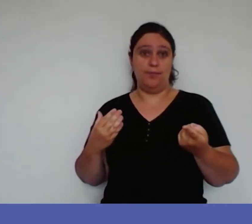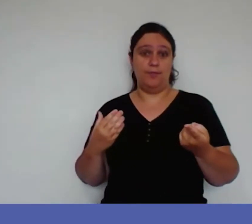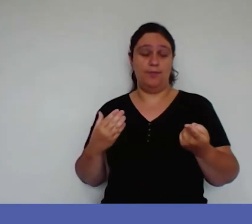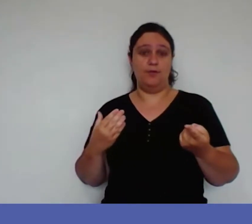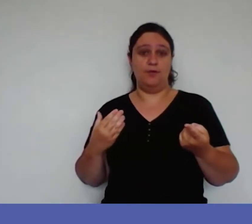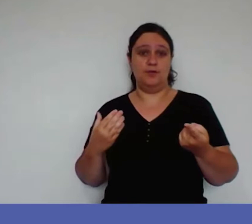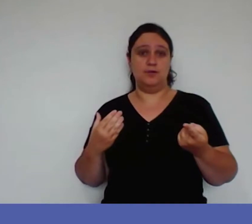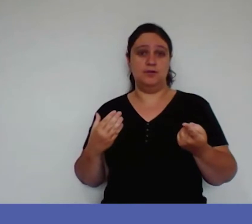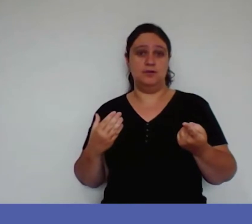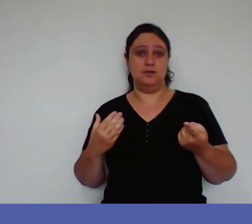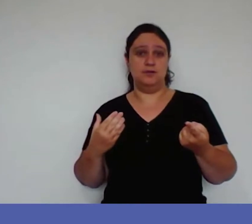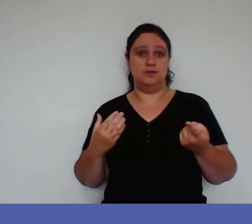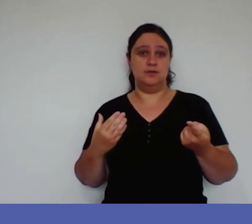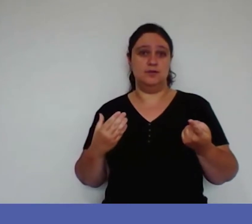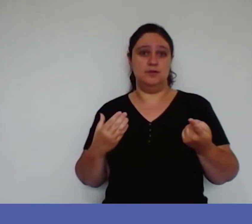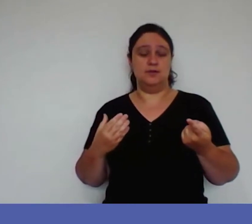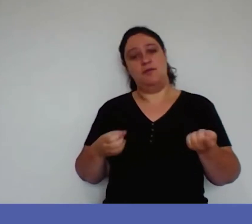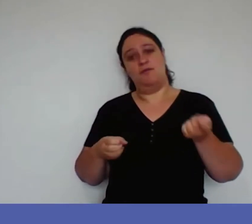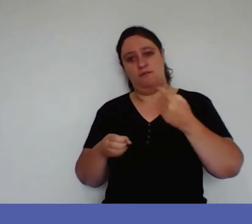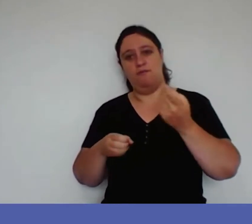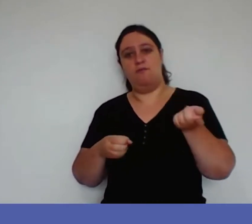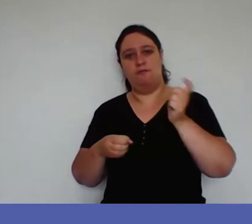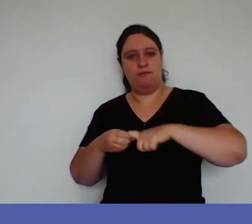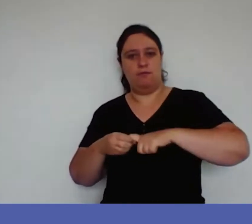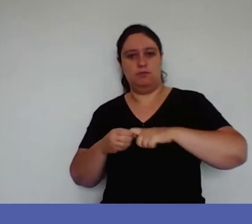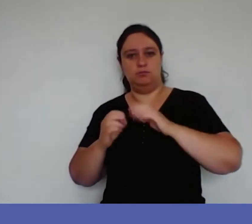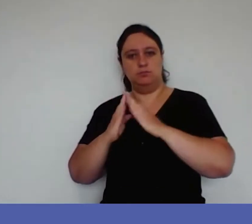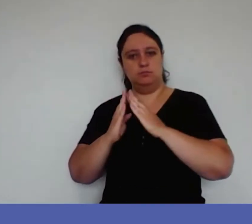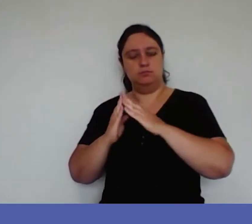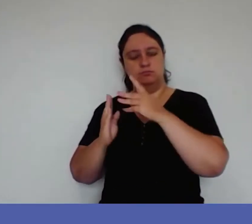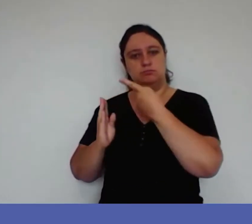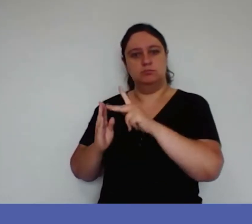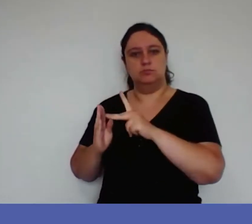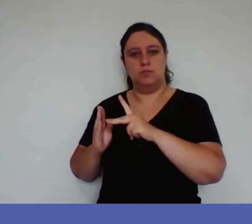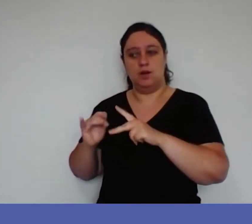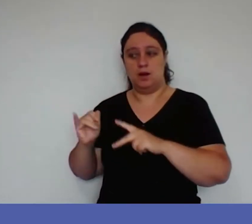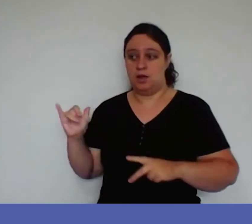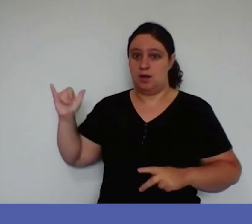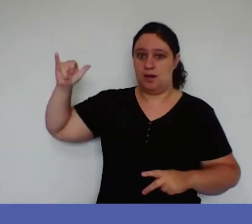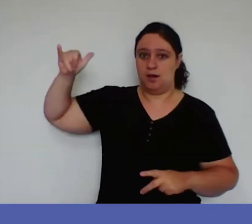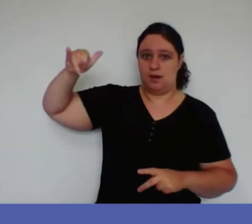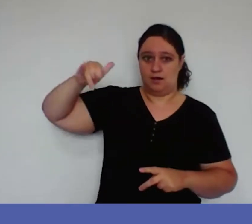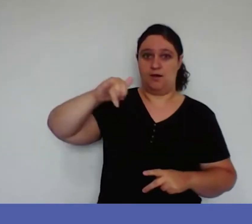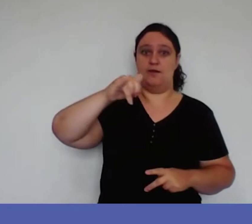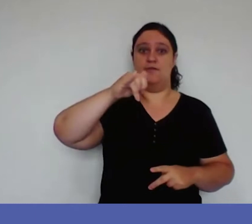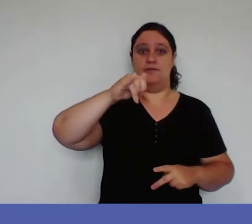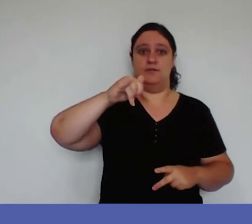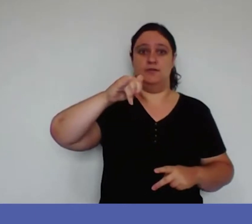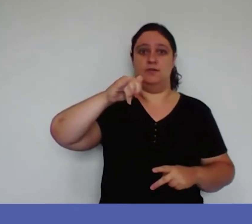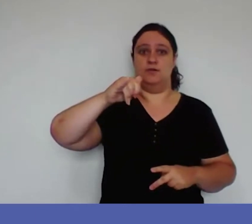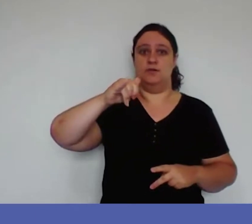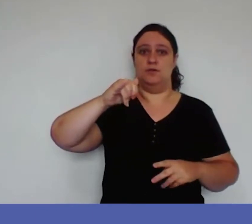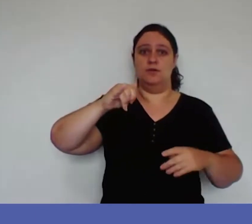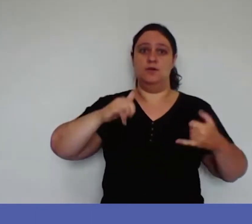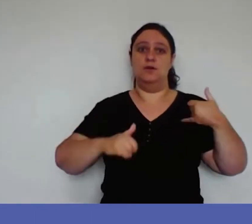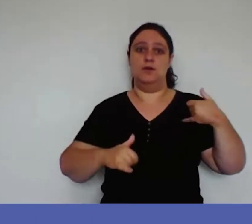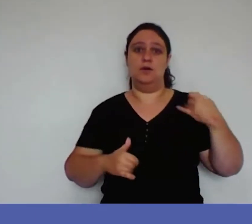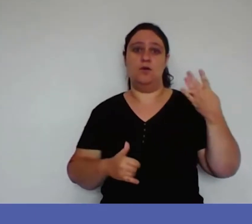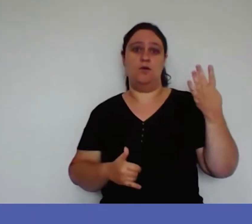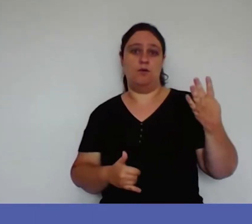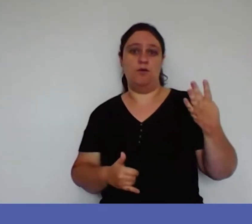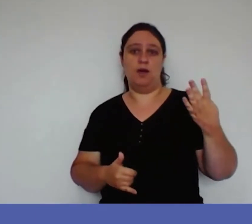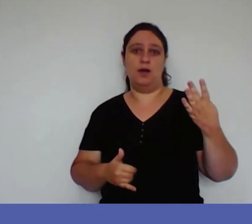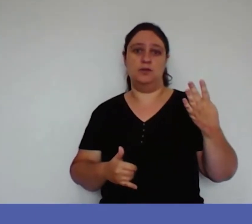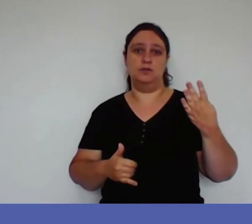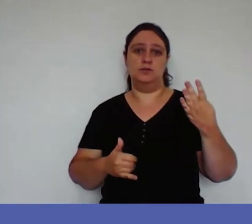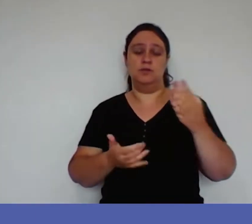os pais da conferência da sua terra, no avião, essa criança de 4 anos foi orar pelos